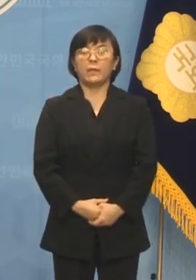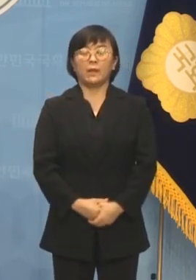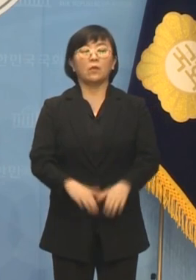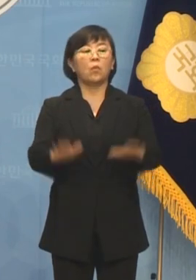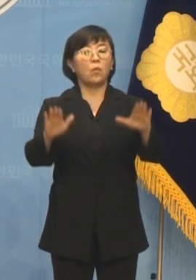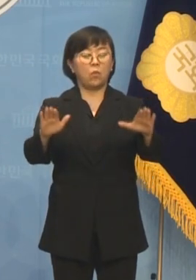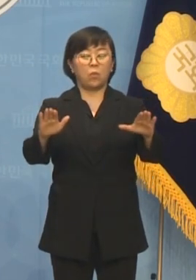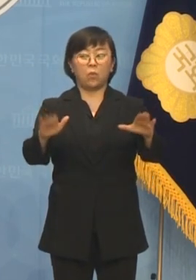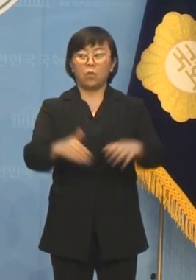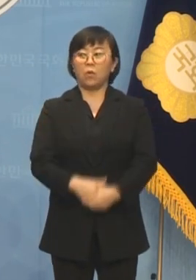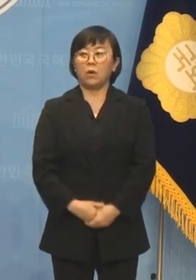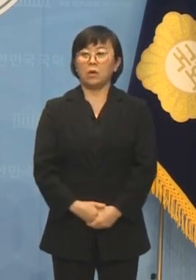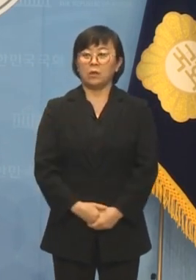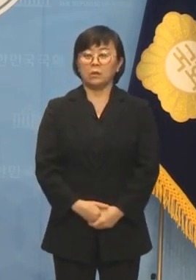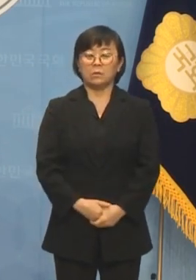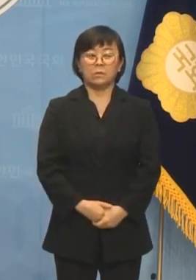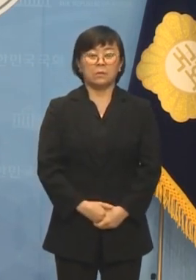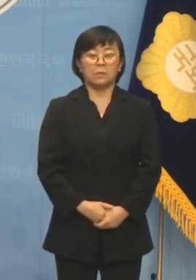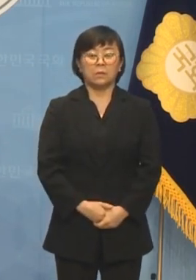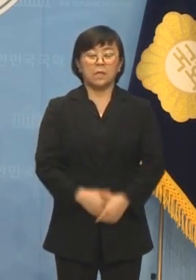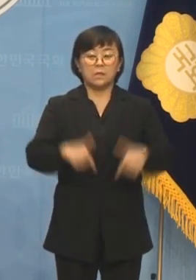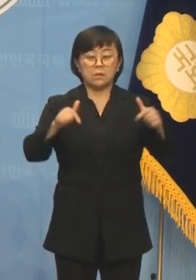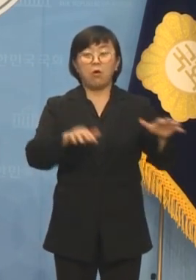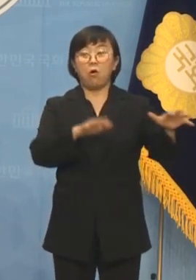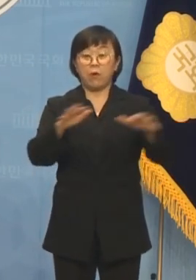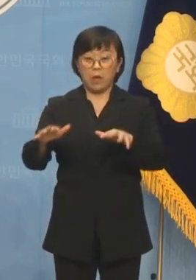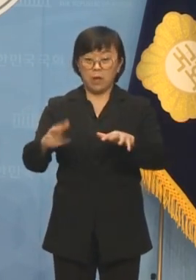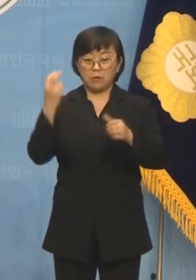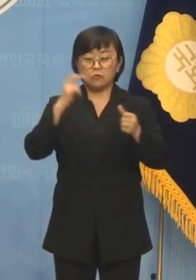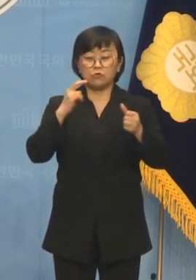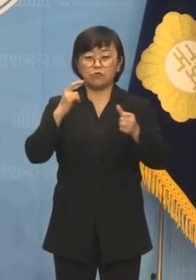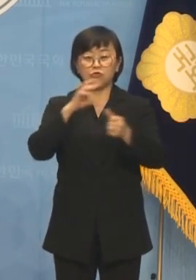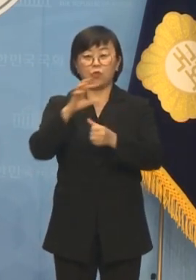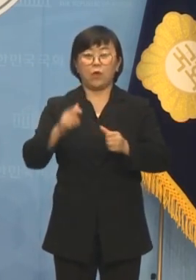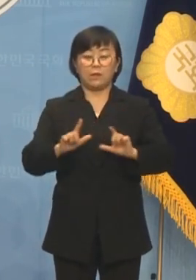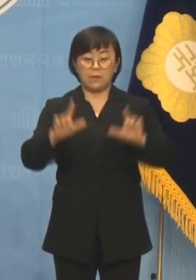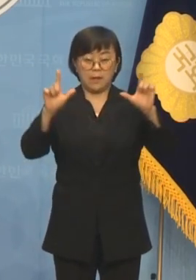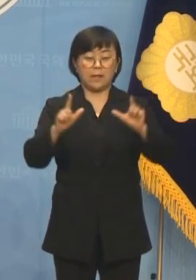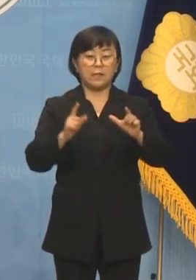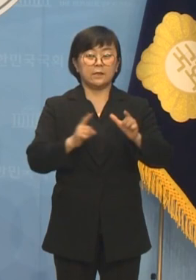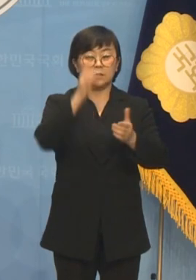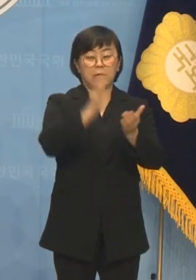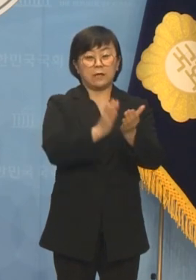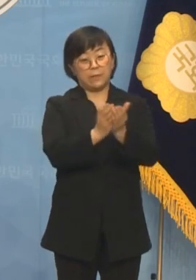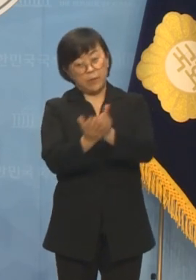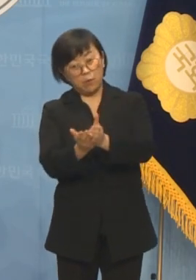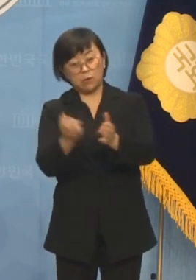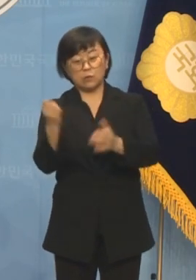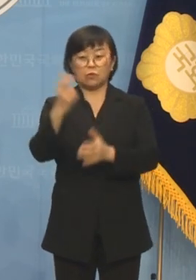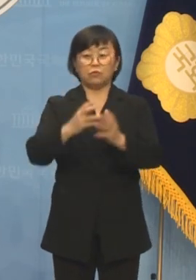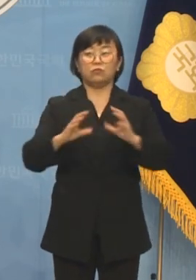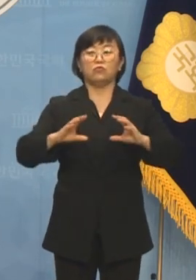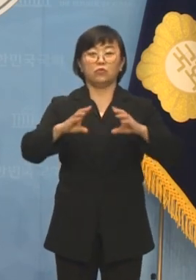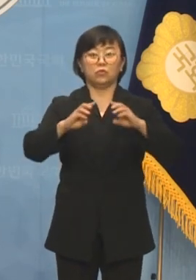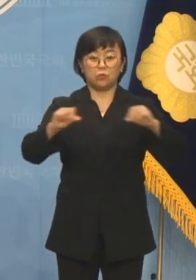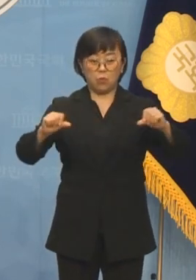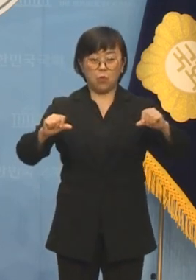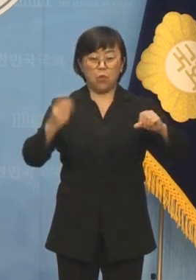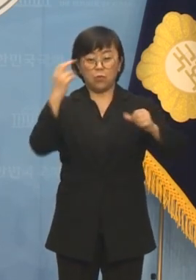오늘은 어 다 아시는 것처럼 서해 수호의 날입니다 천남 대원들을 비롯해서 국토